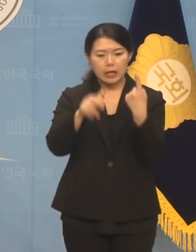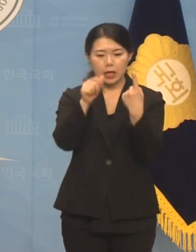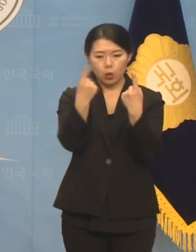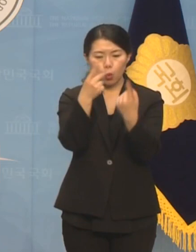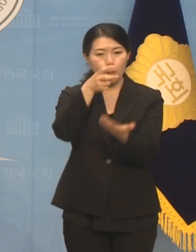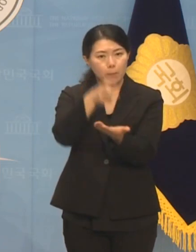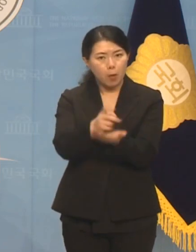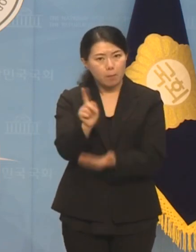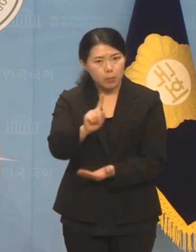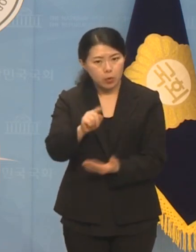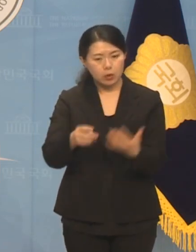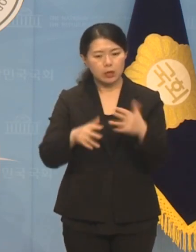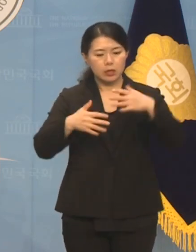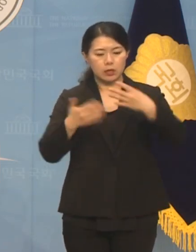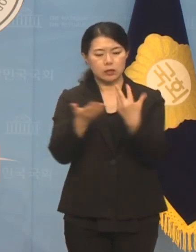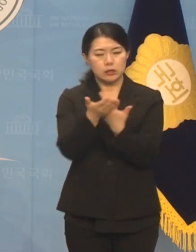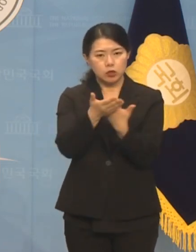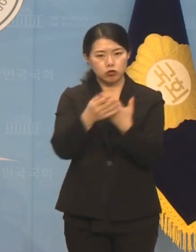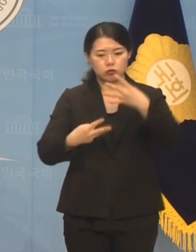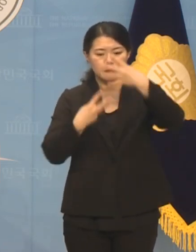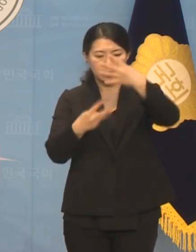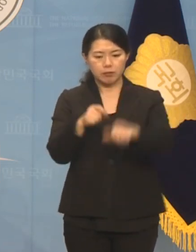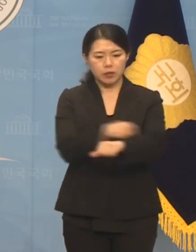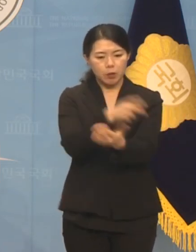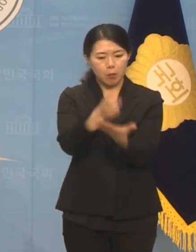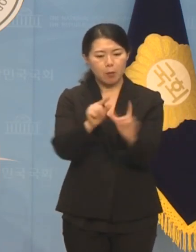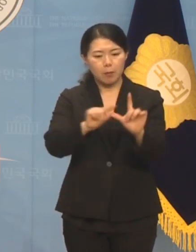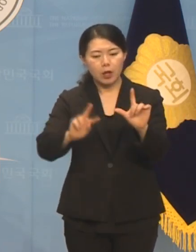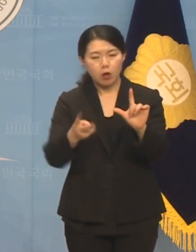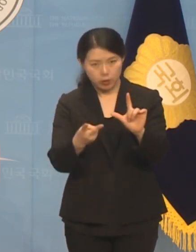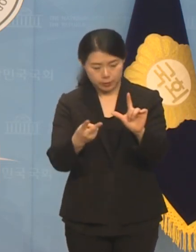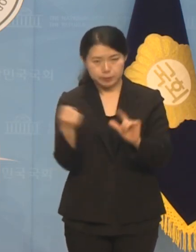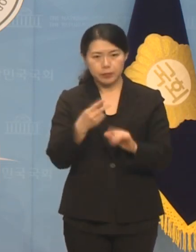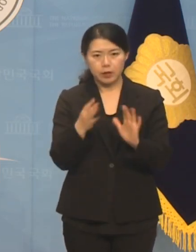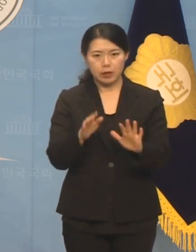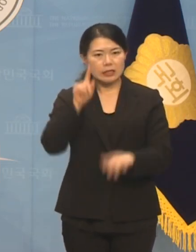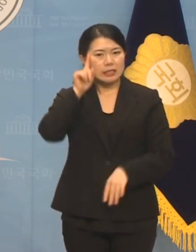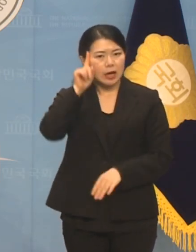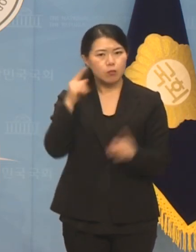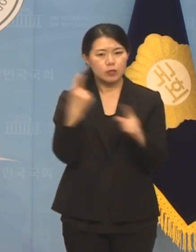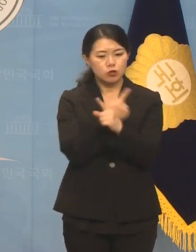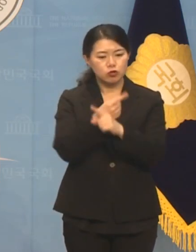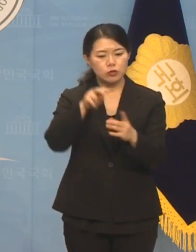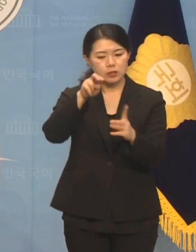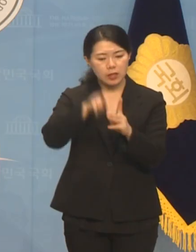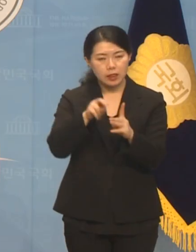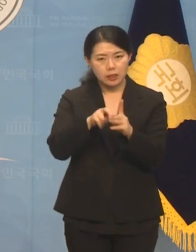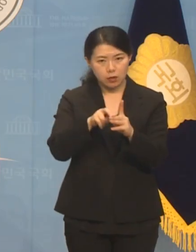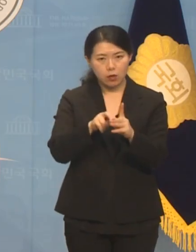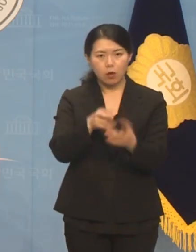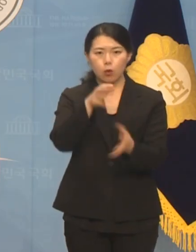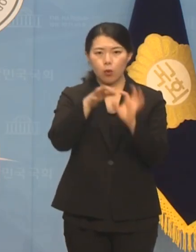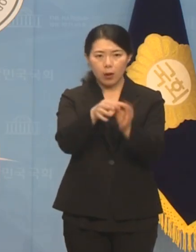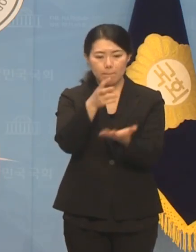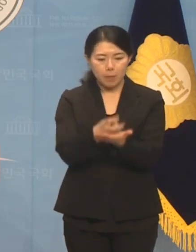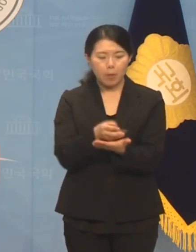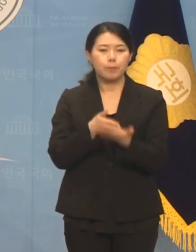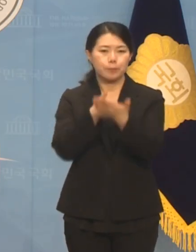법안으로 제주 4.3 특별법 개정안과 트라우마 치유센터법 개정안을 대표